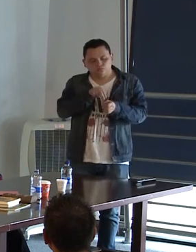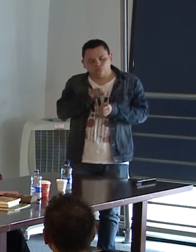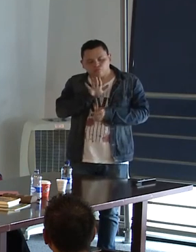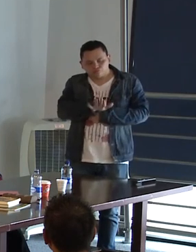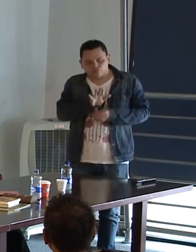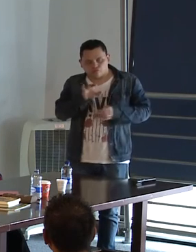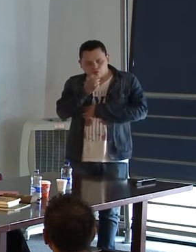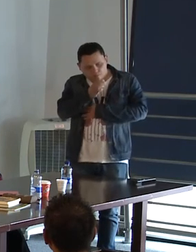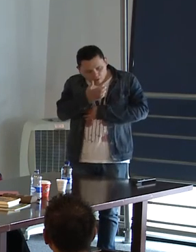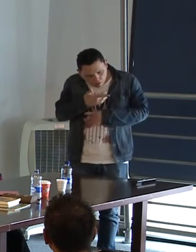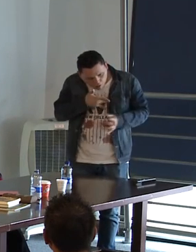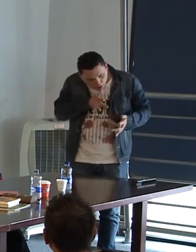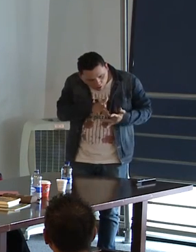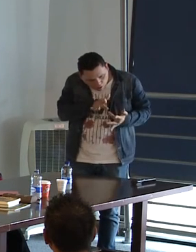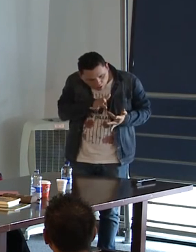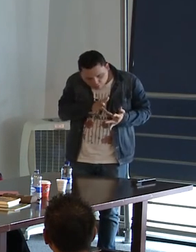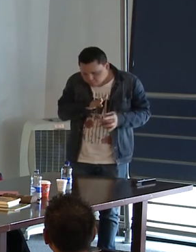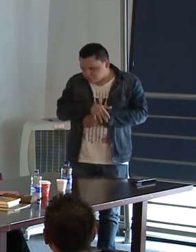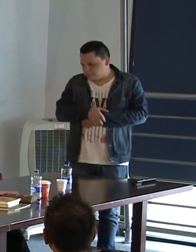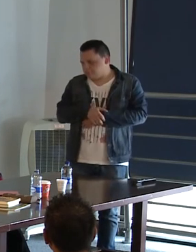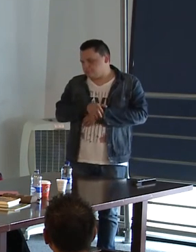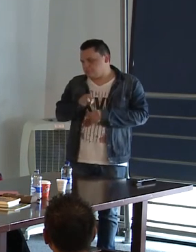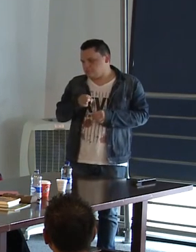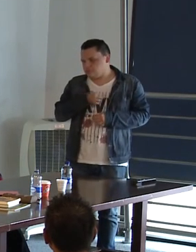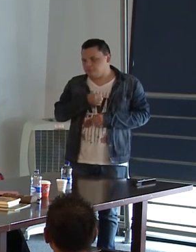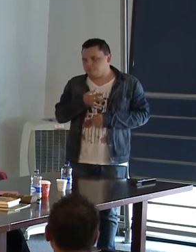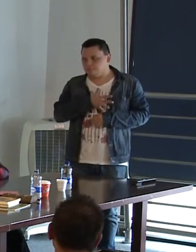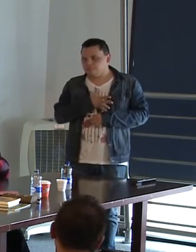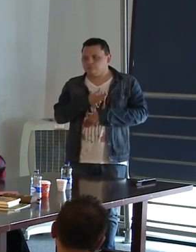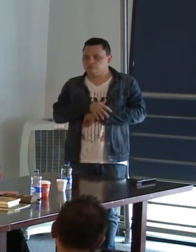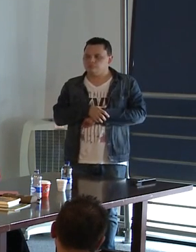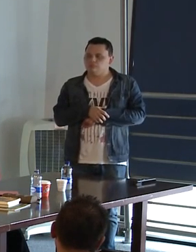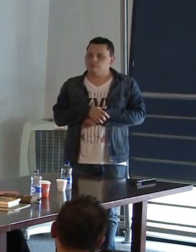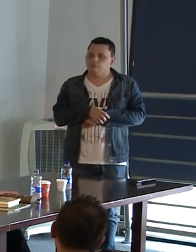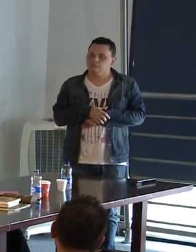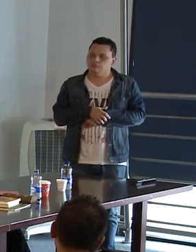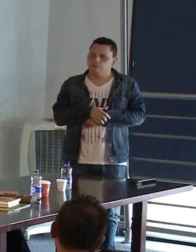Colombia. En su oportunidad,